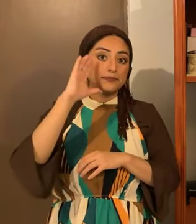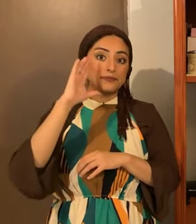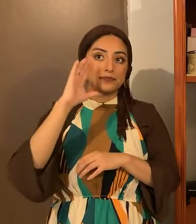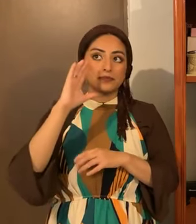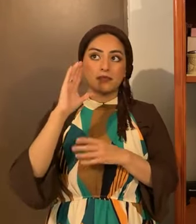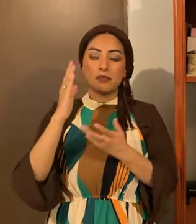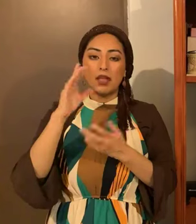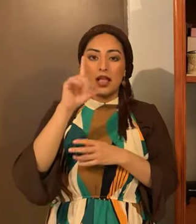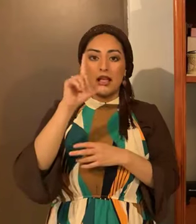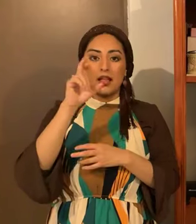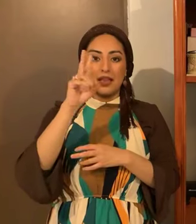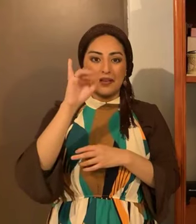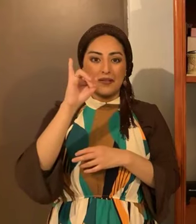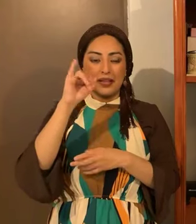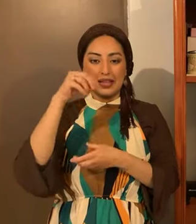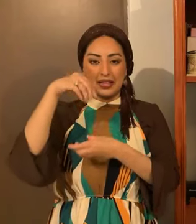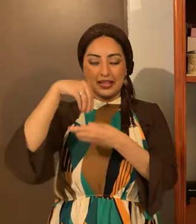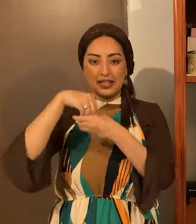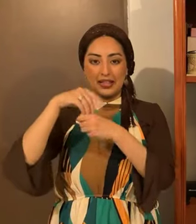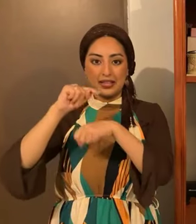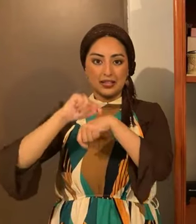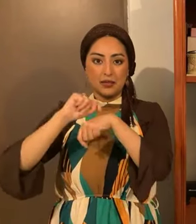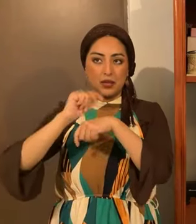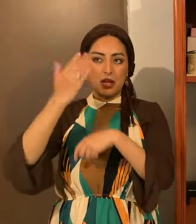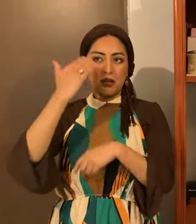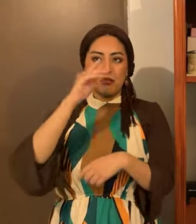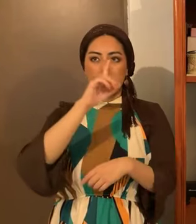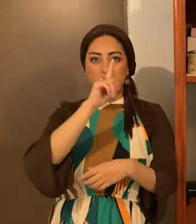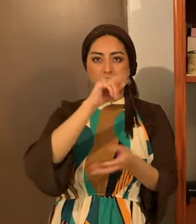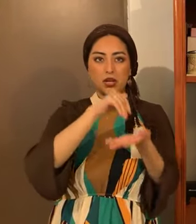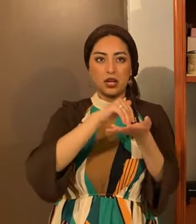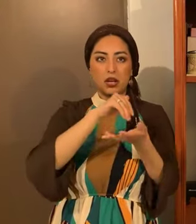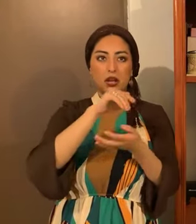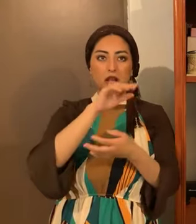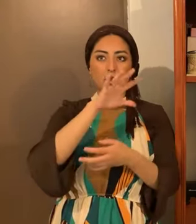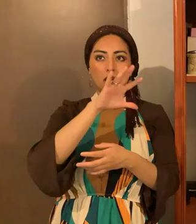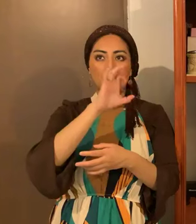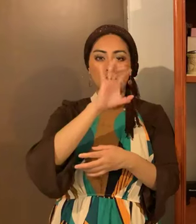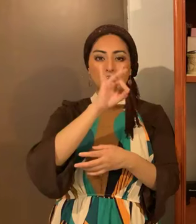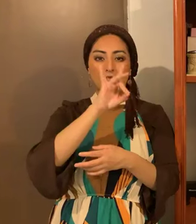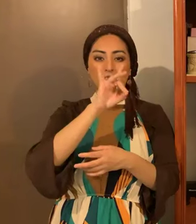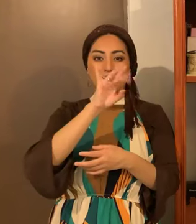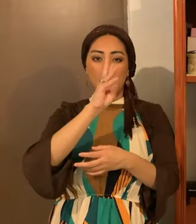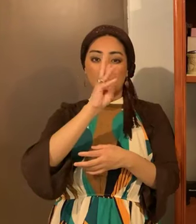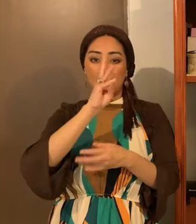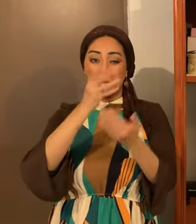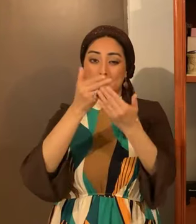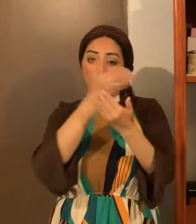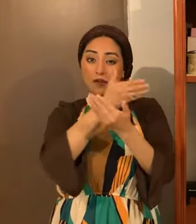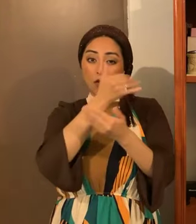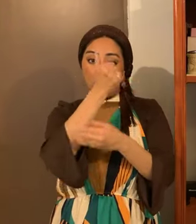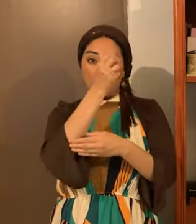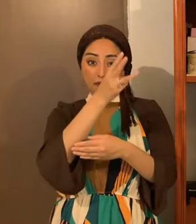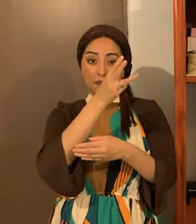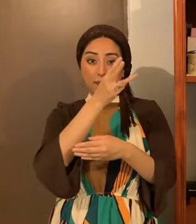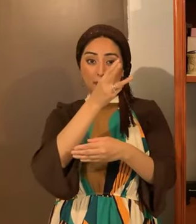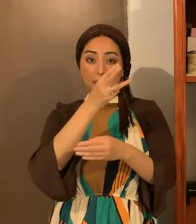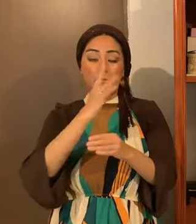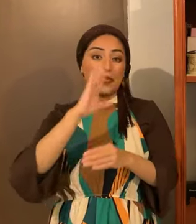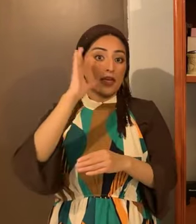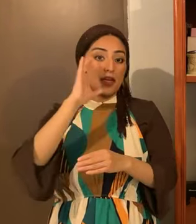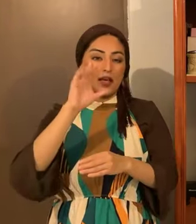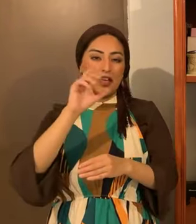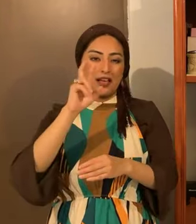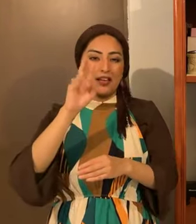templo, que estamos hablando del 1000 al 586 antes de nuestro don Yahshua Mashiach, si un músico de ese